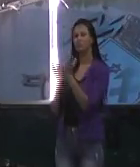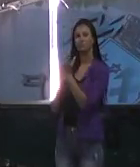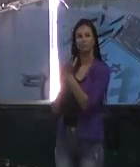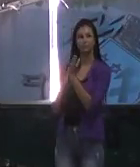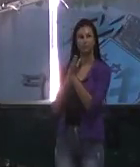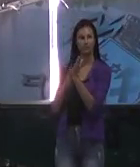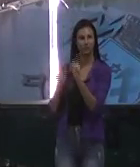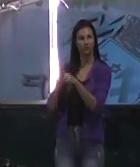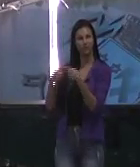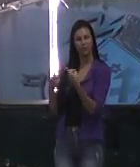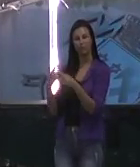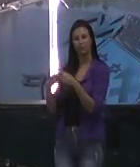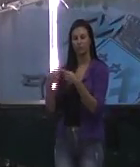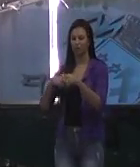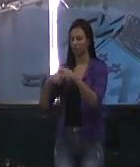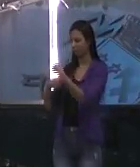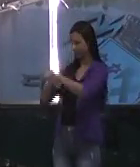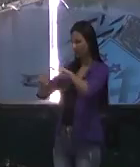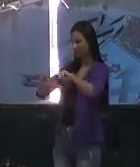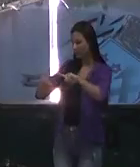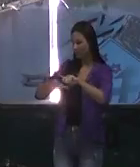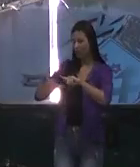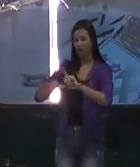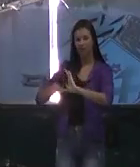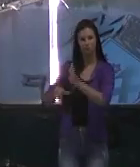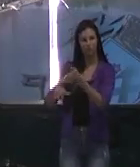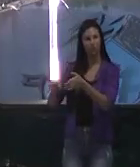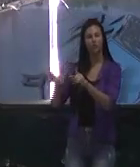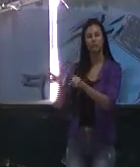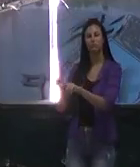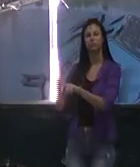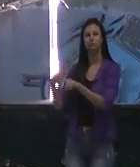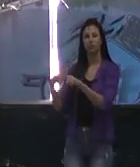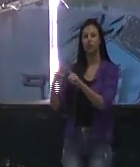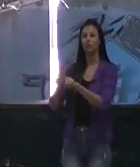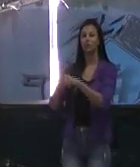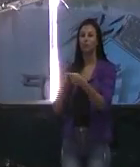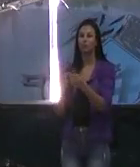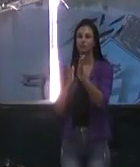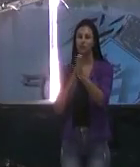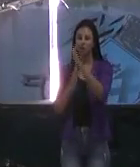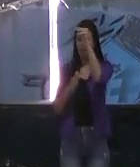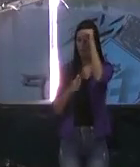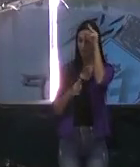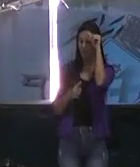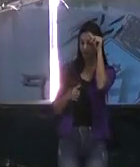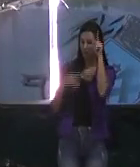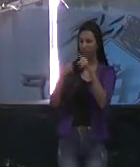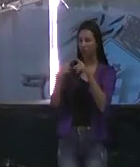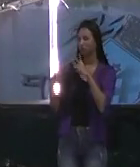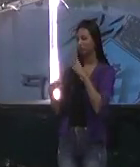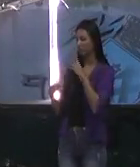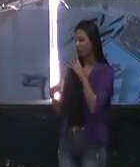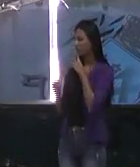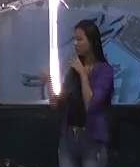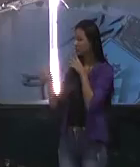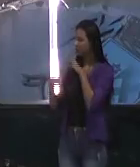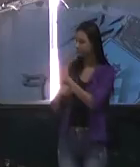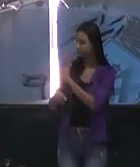parabenizar, Adriano, pelo seu trabalho, por ser e também parabenizar o prefeito Marão de reconhecer um funcionário da